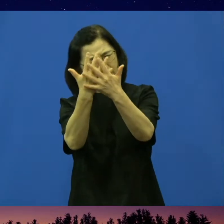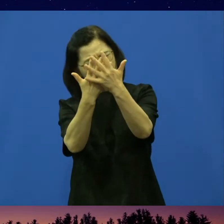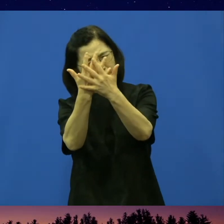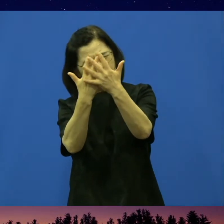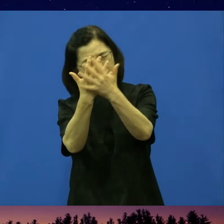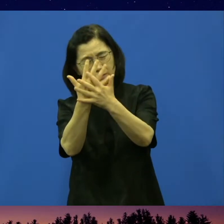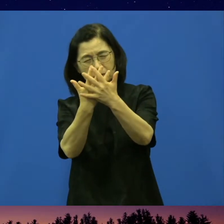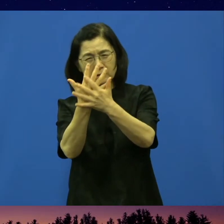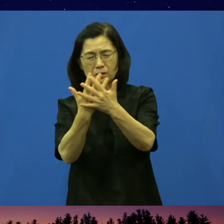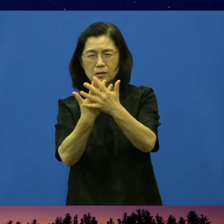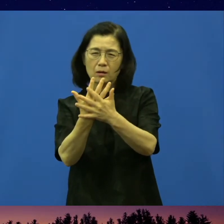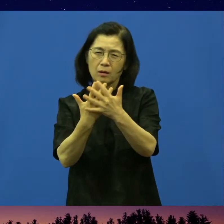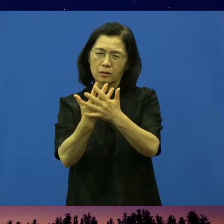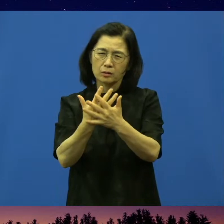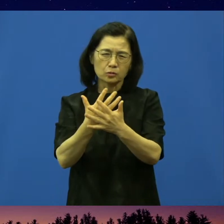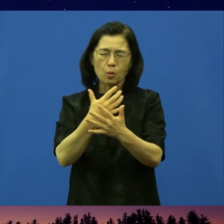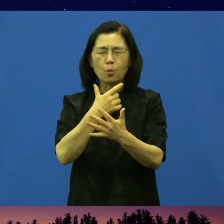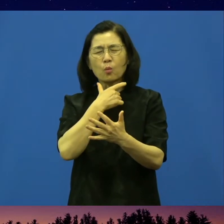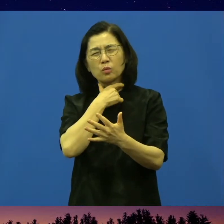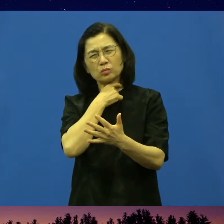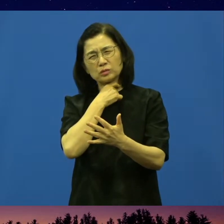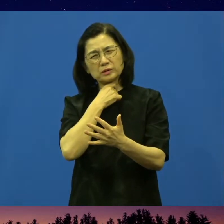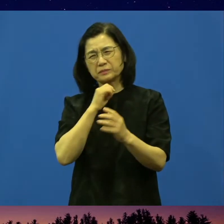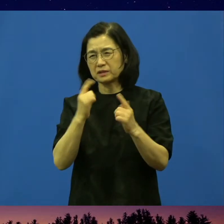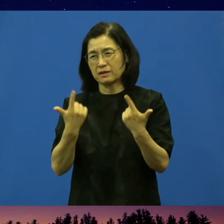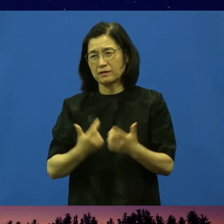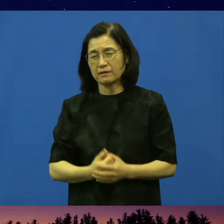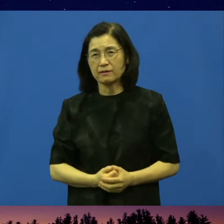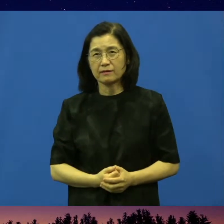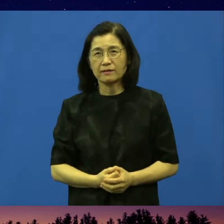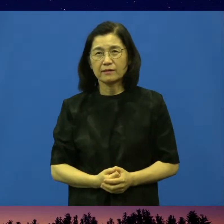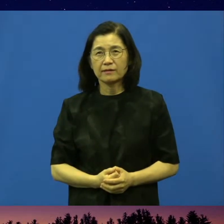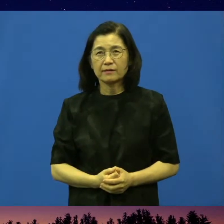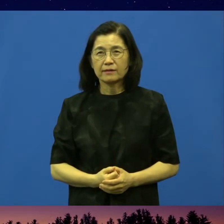그래서 길을 써요. 여러분, 우리는 내